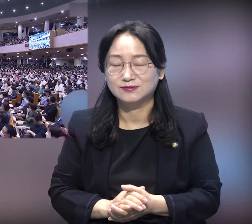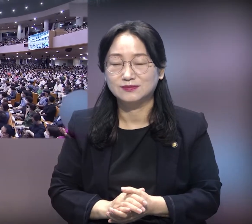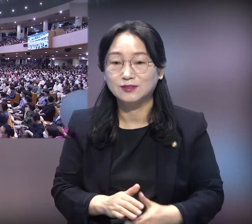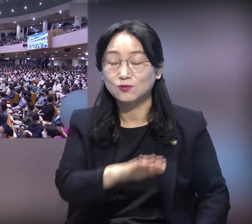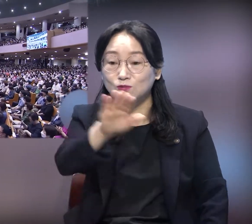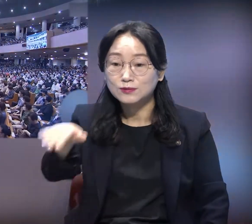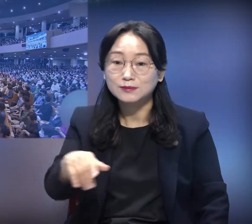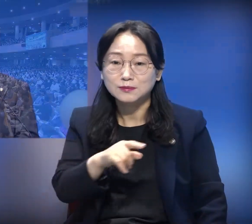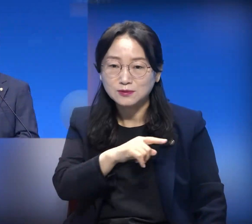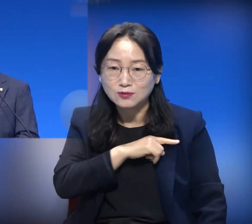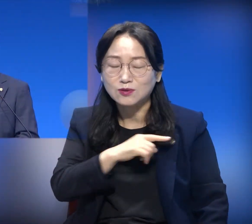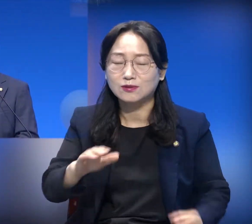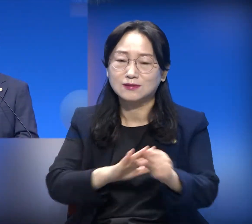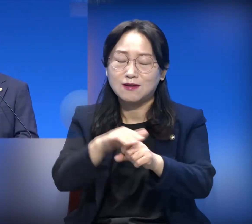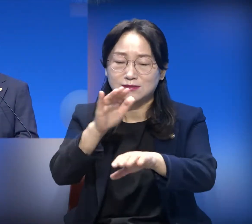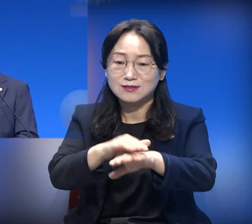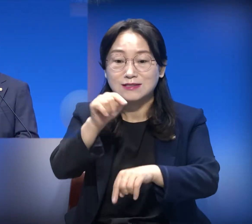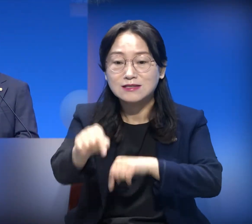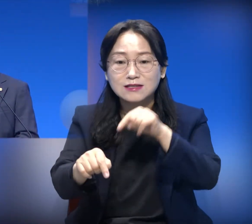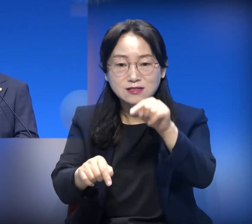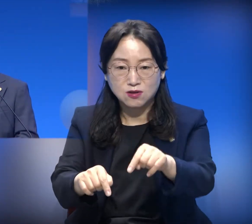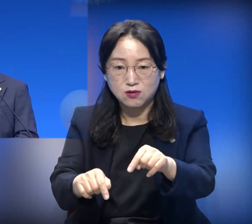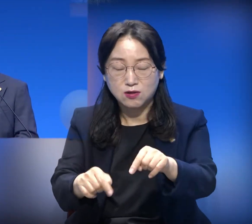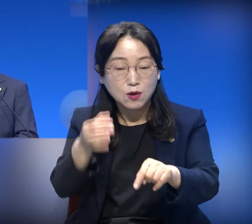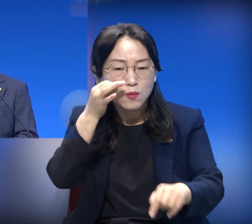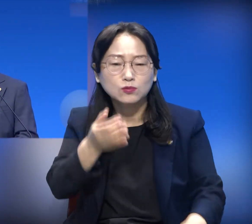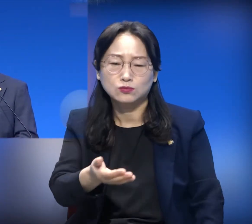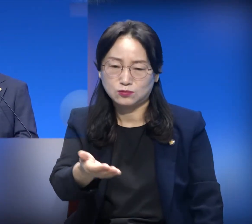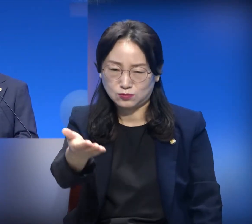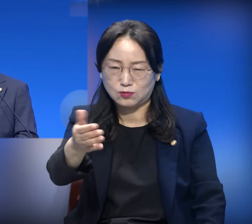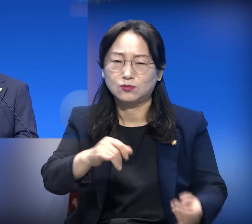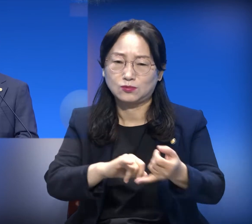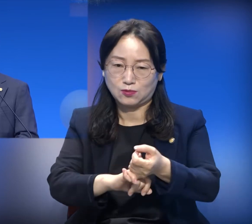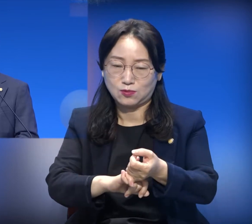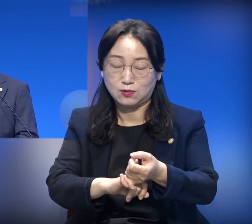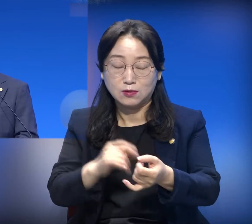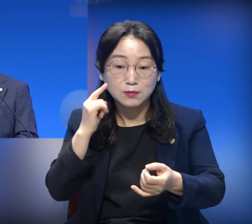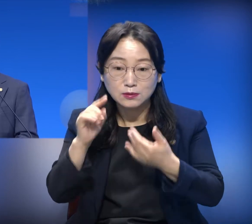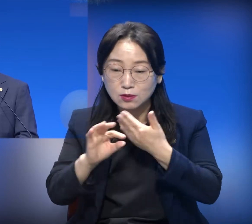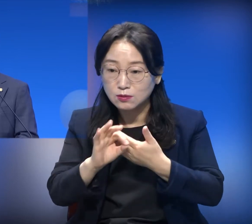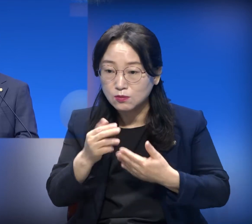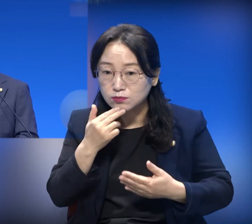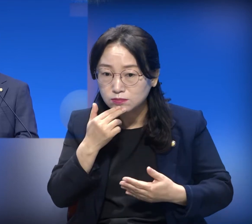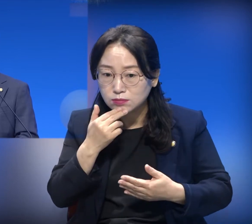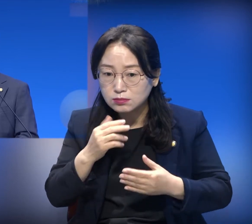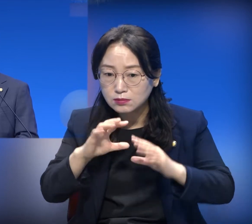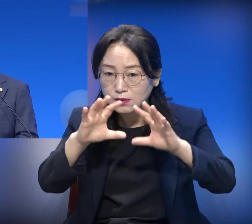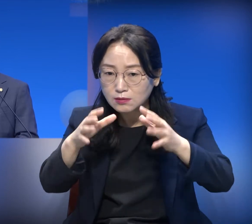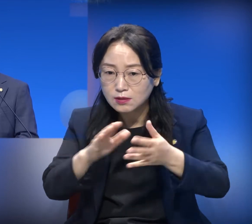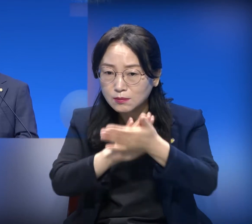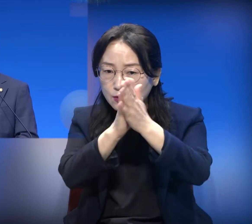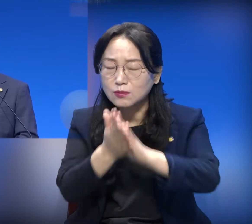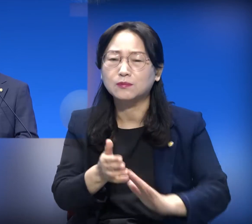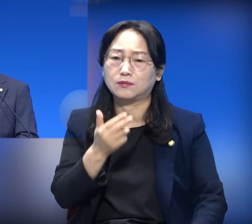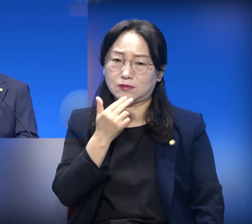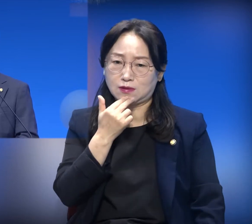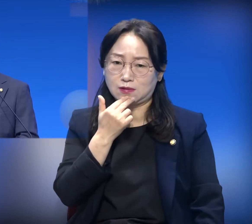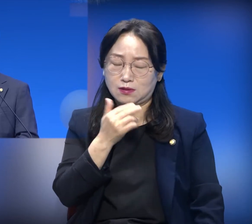우리가 먼저 사랑을 실천하지 않으면 이 세상이 변화가 되지 않습니다. 우리가 앞장서서